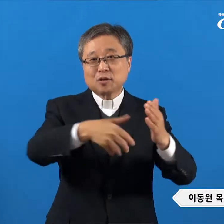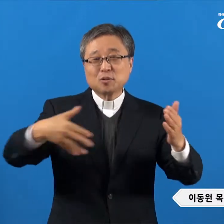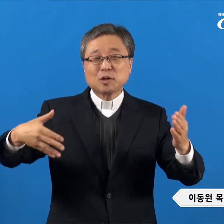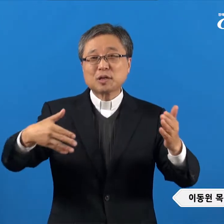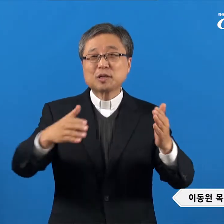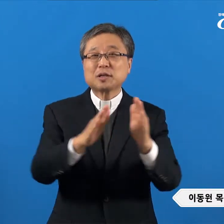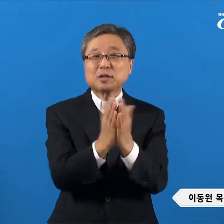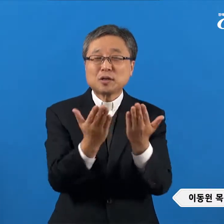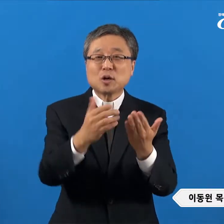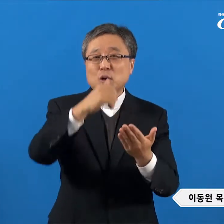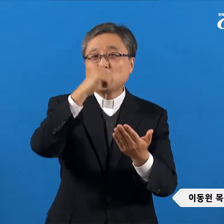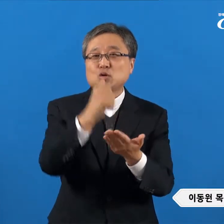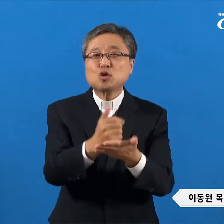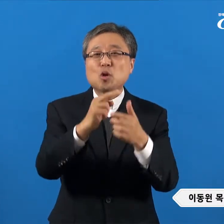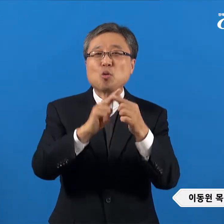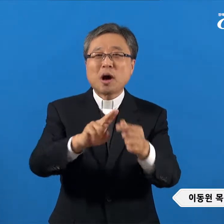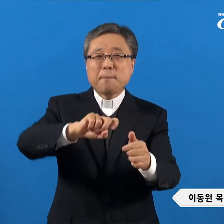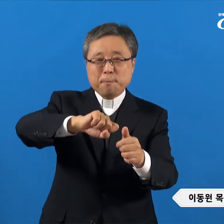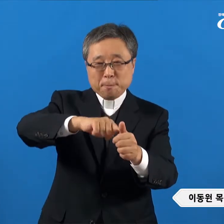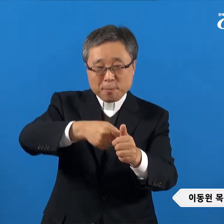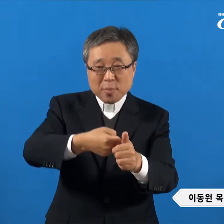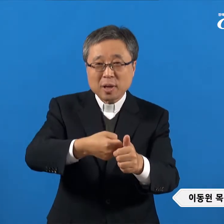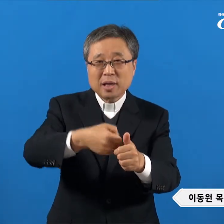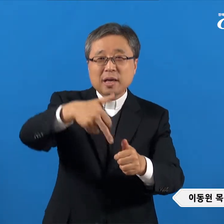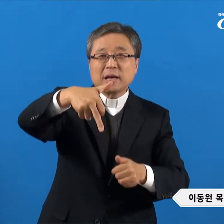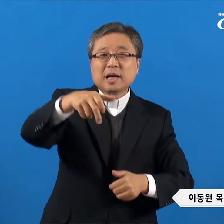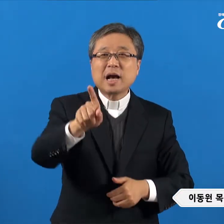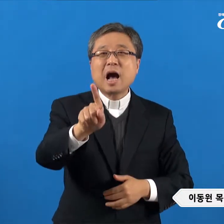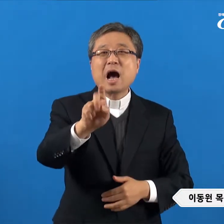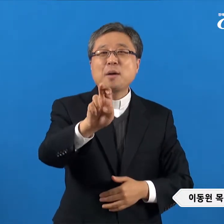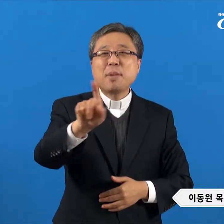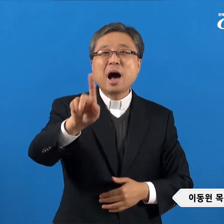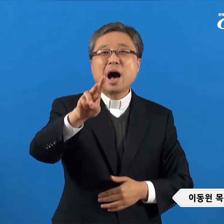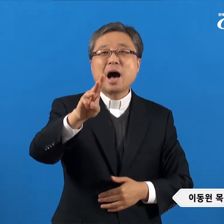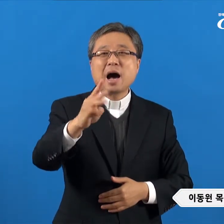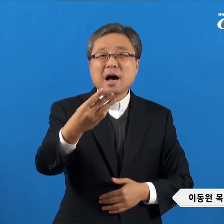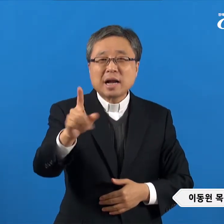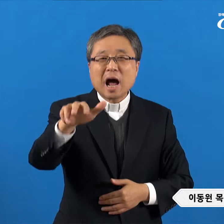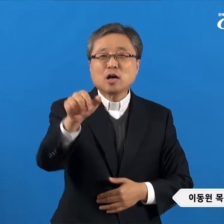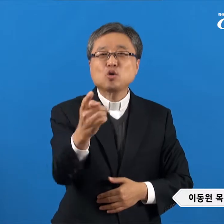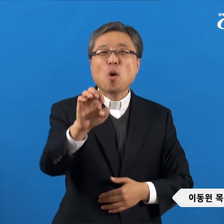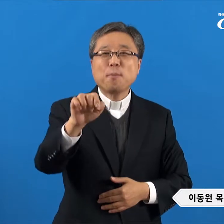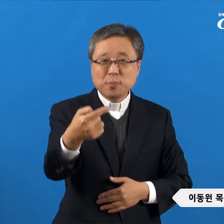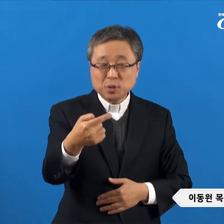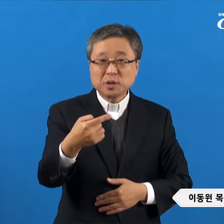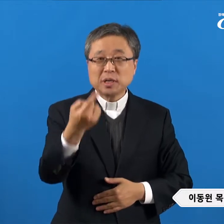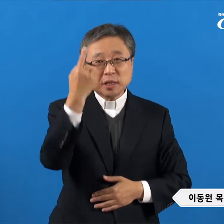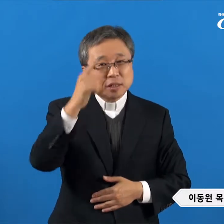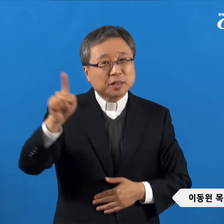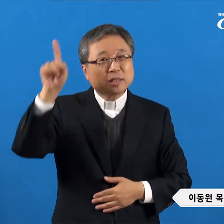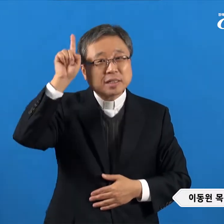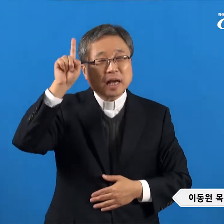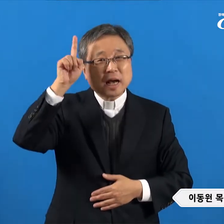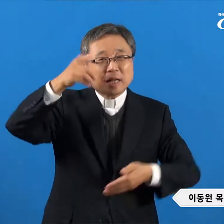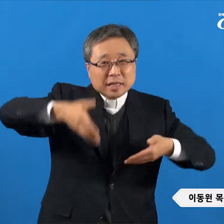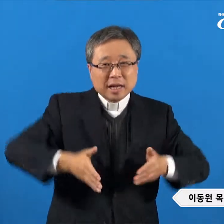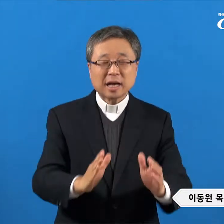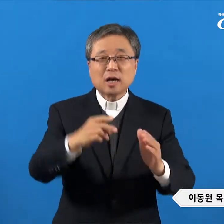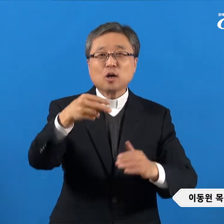작품이 죄와 벌, 까라마조프의 형제들, 러시아가 낳은 세계적인 문호